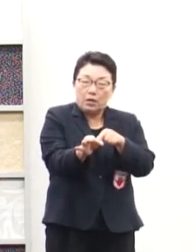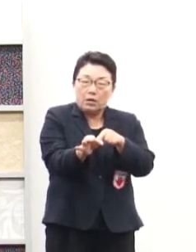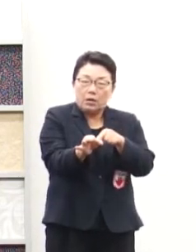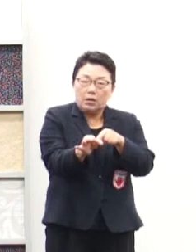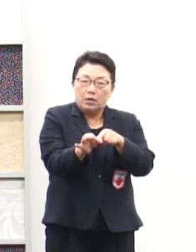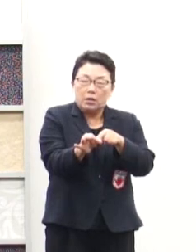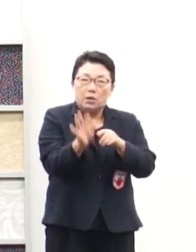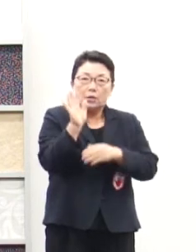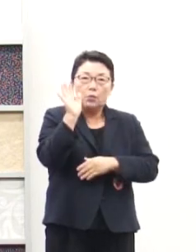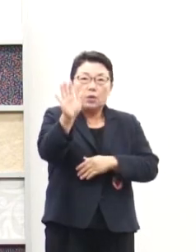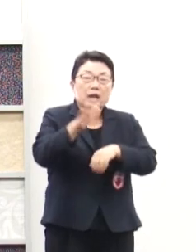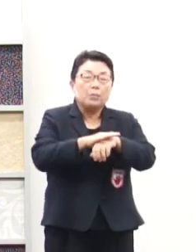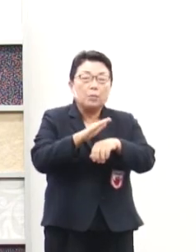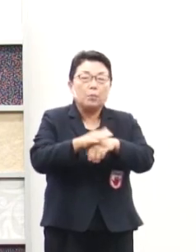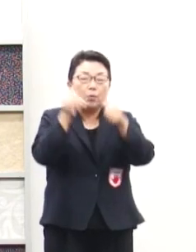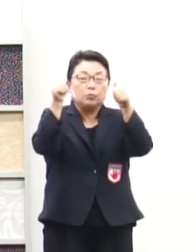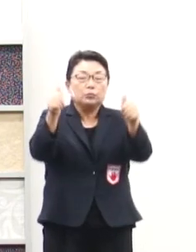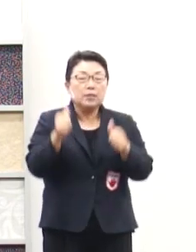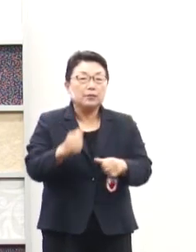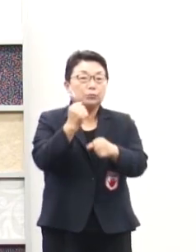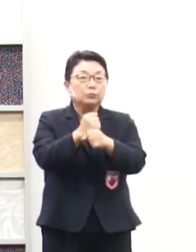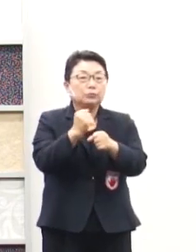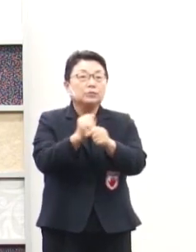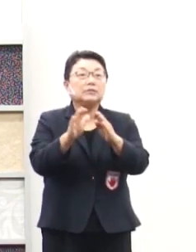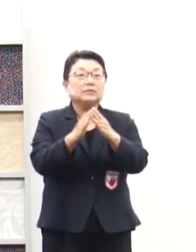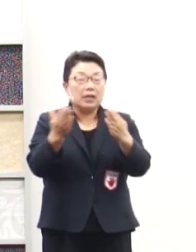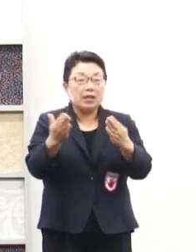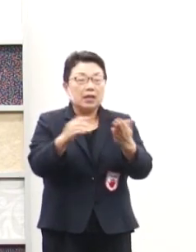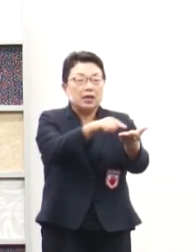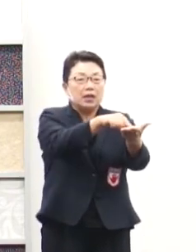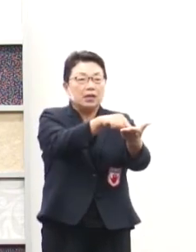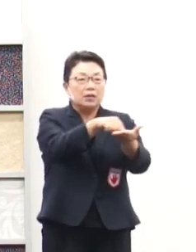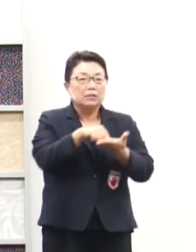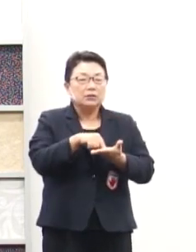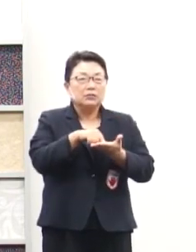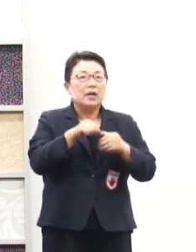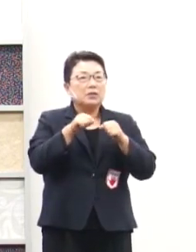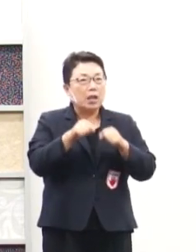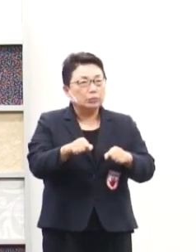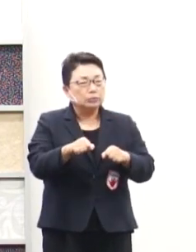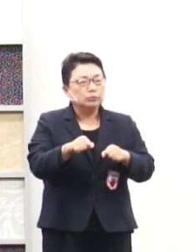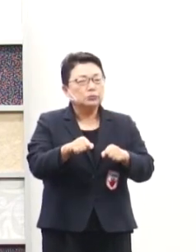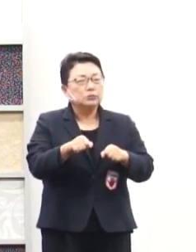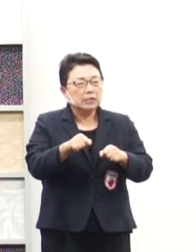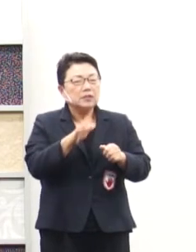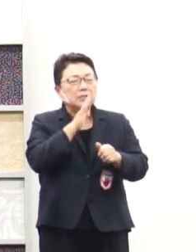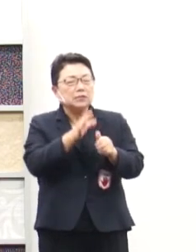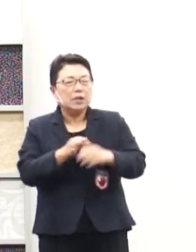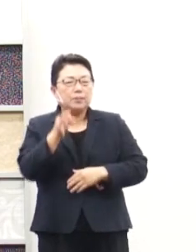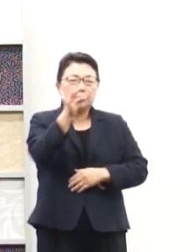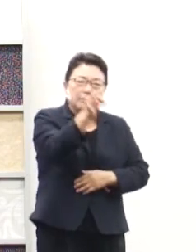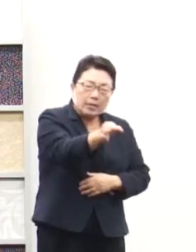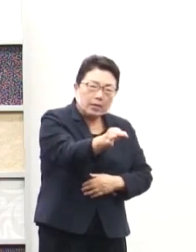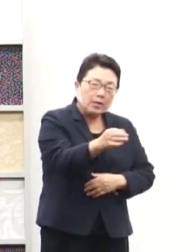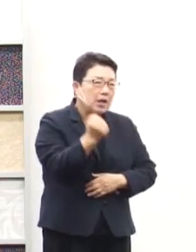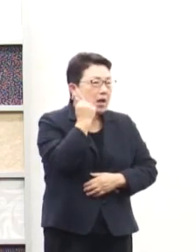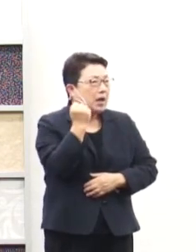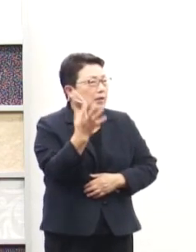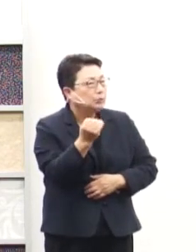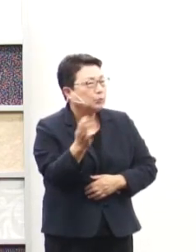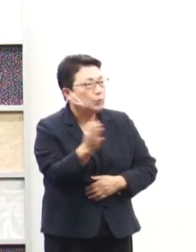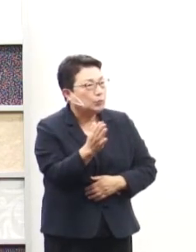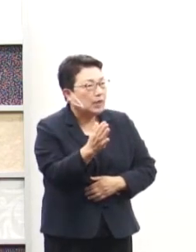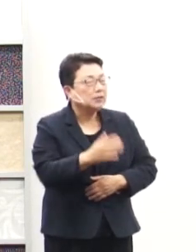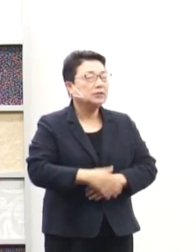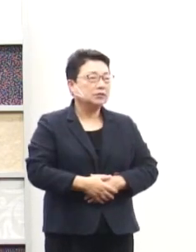ホームページを作って、受付をやってどれくらいで手元に渡ると考えているんでしょうか。 はい、